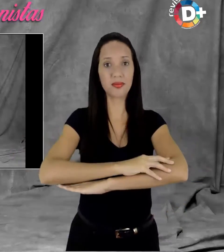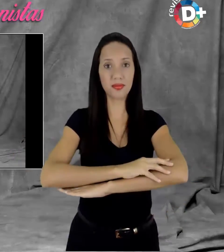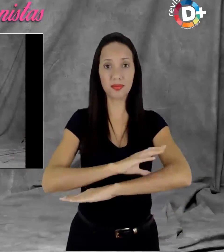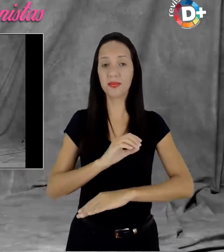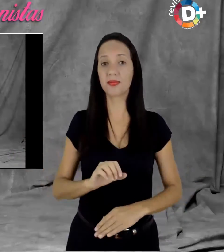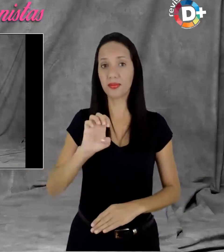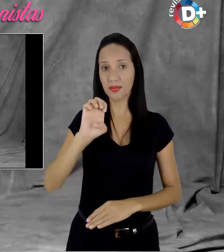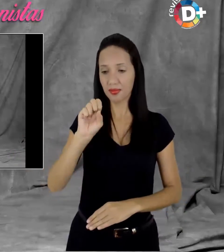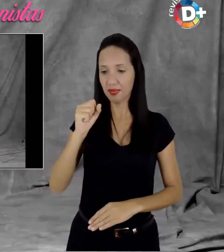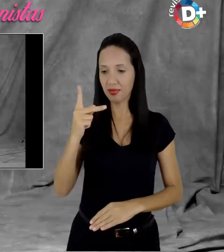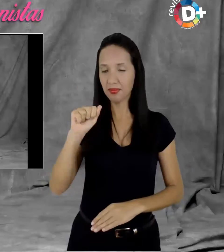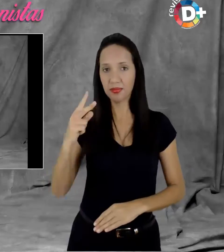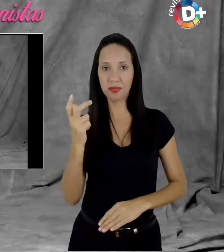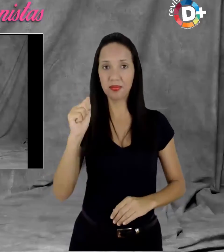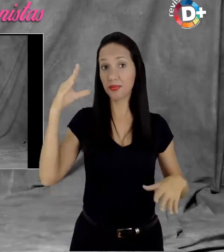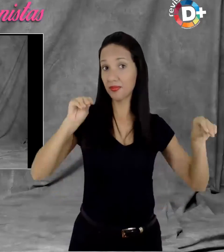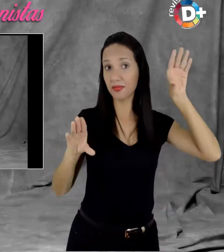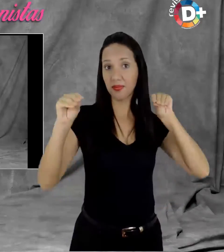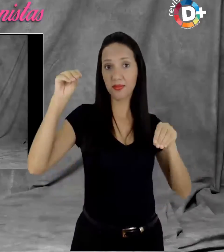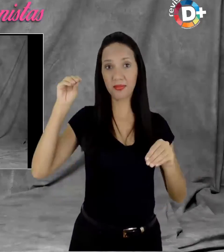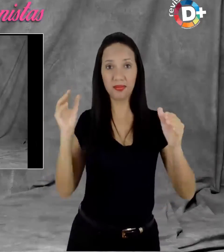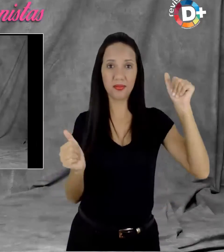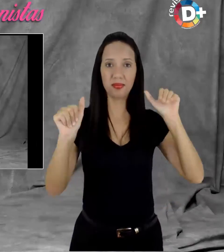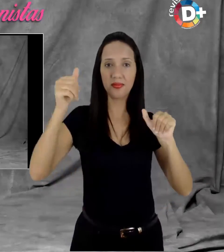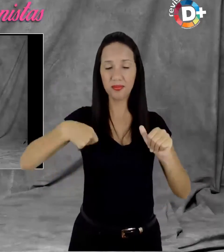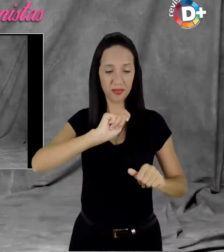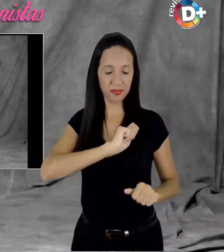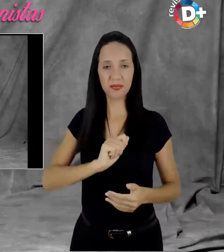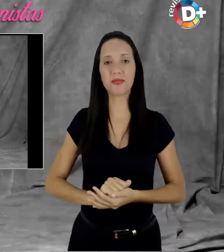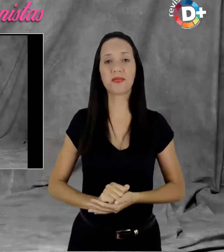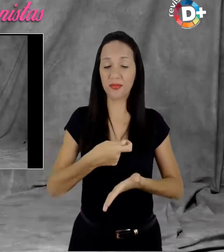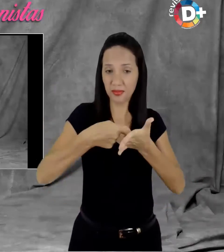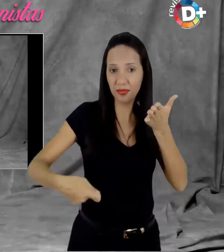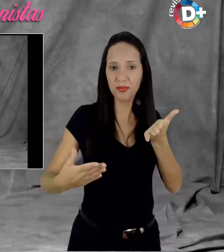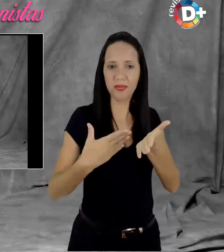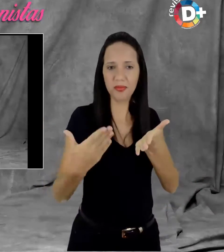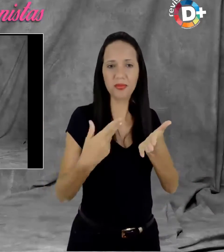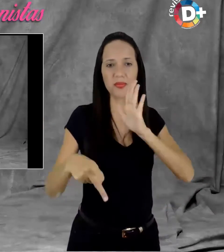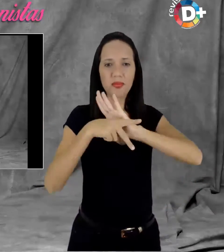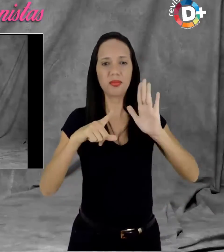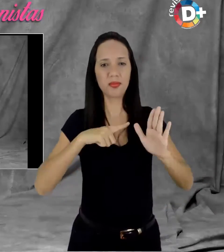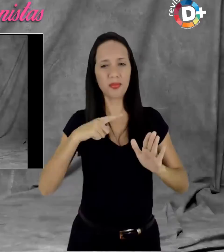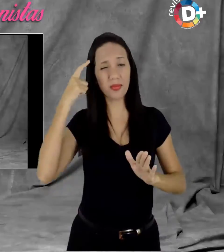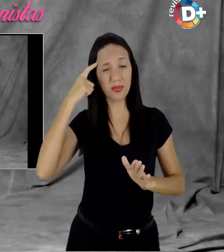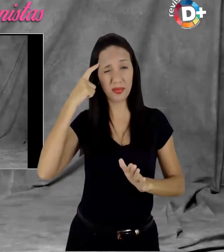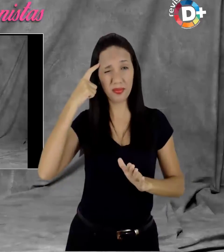Espanha. Assim, ela também é autora de 2 livros: Paralisado Cerebral, Construção